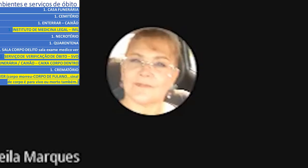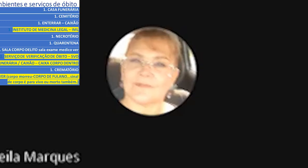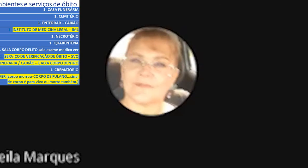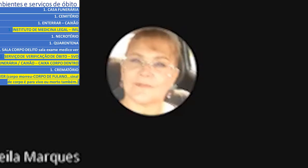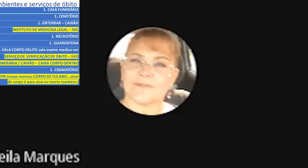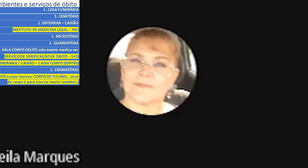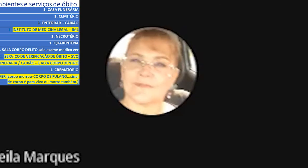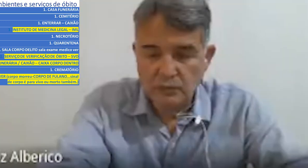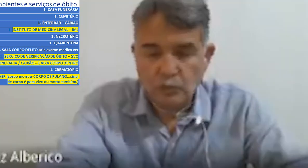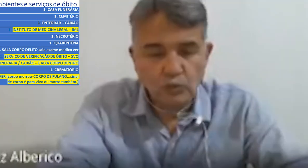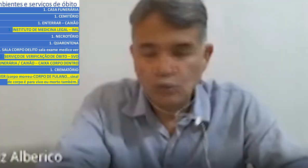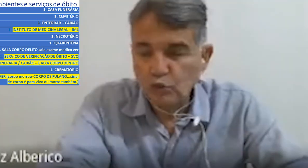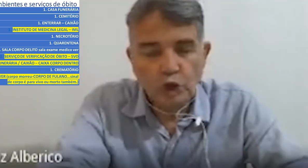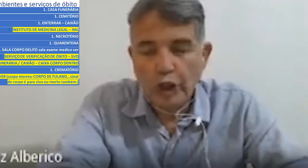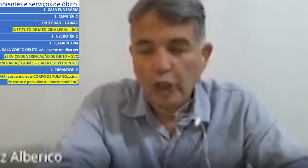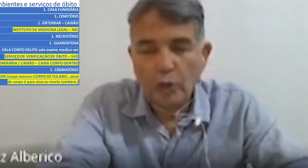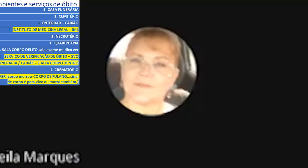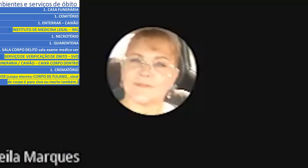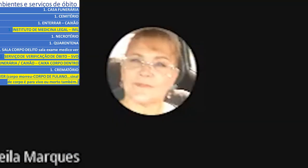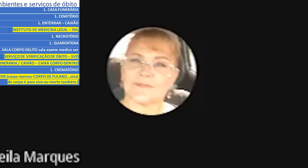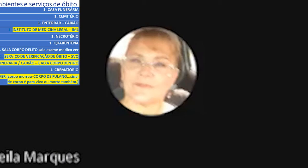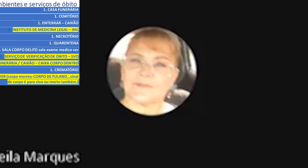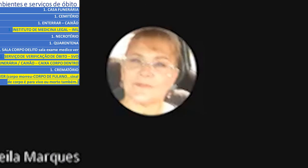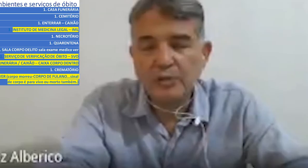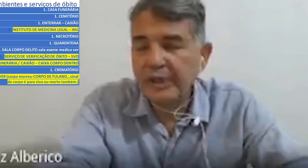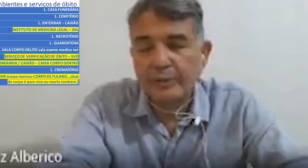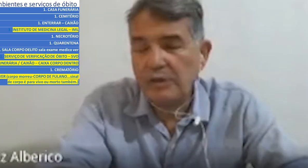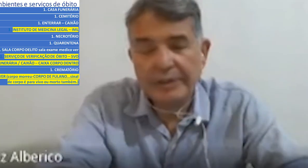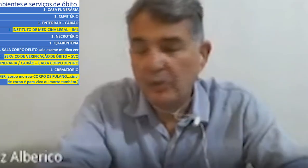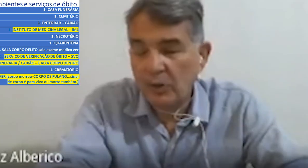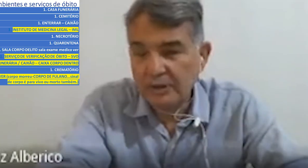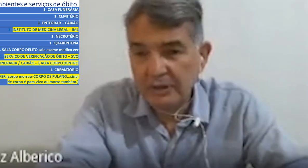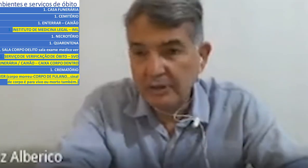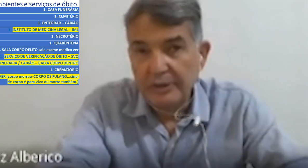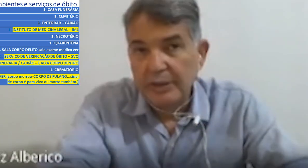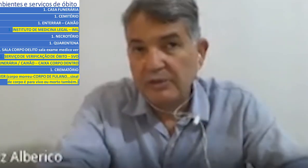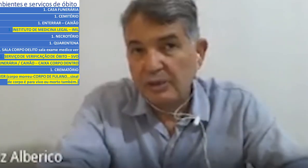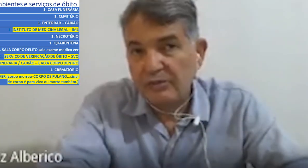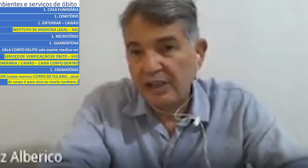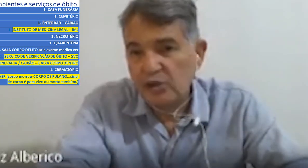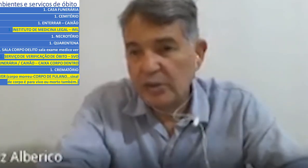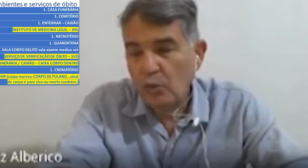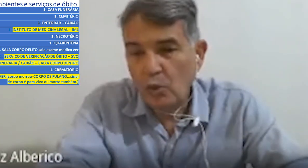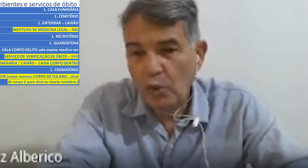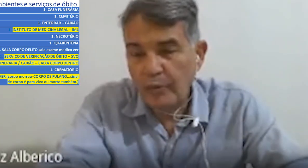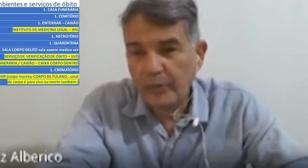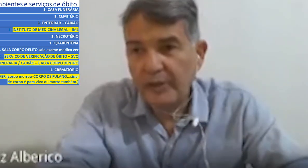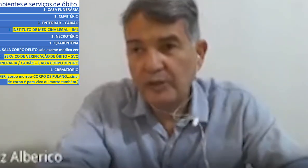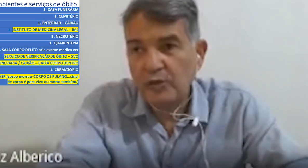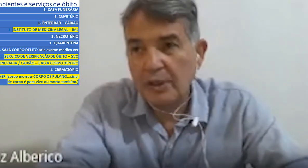da morte, alguma coisa nesse sentido? Não, Não tem porque como morte falar não tem. assim. Morte é morte, e você não vai estudar o corpo, porque estudar o